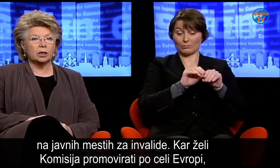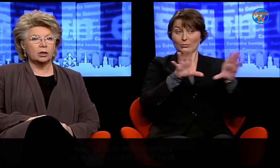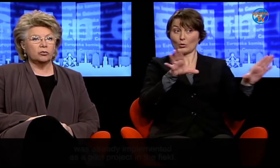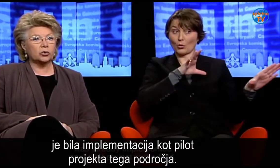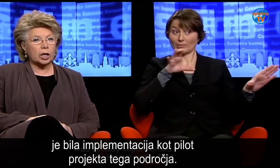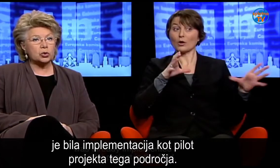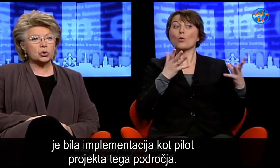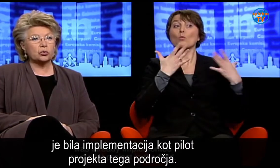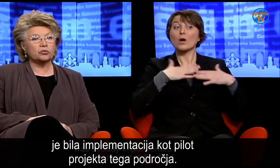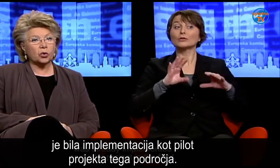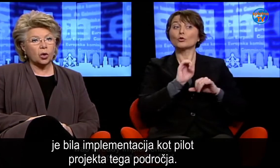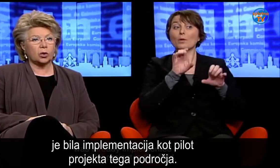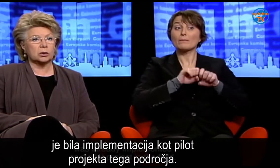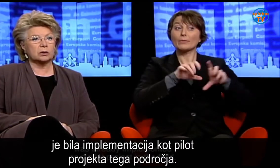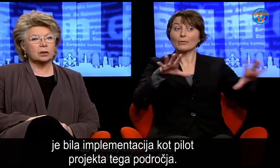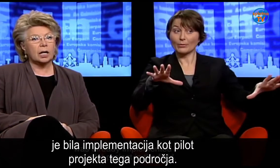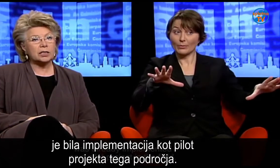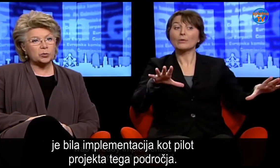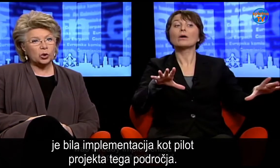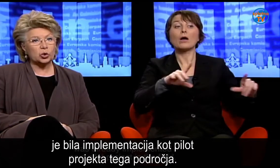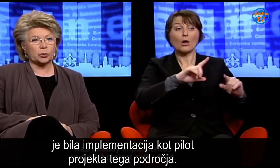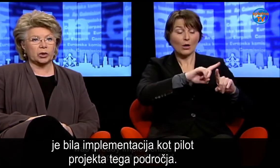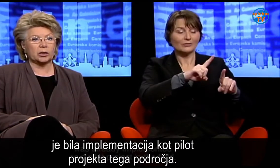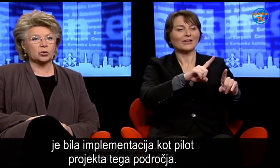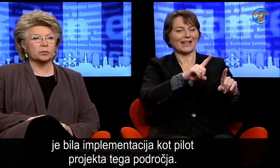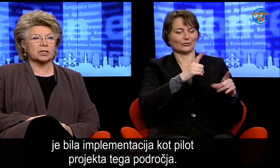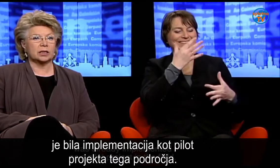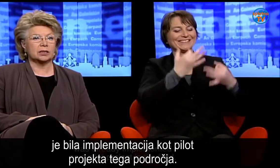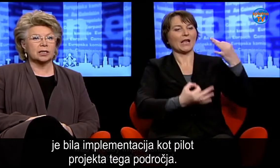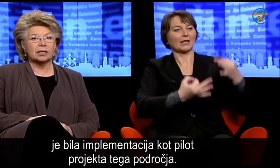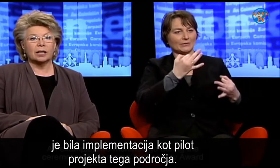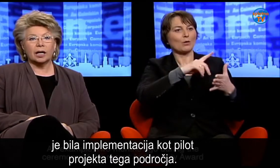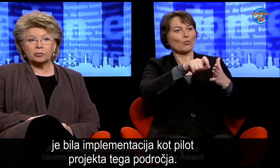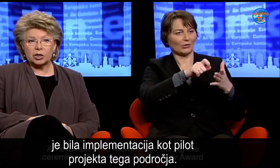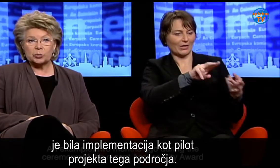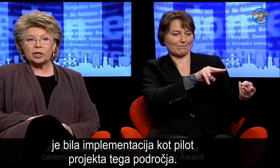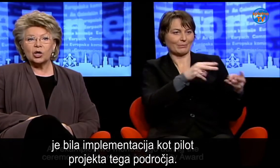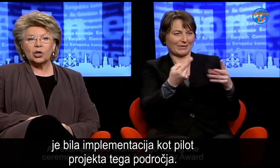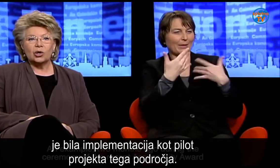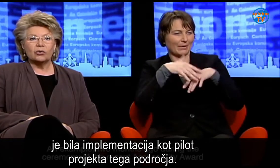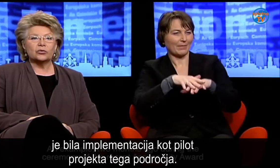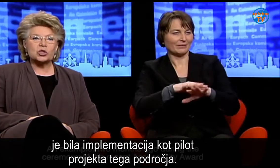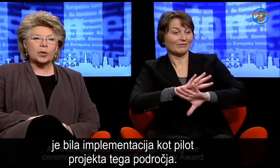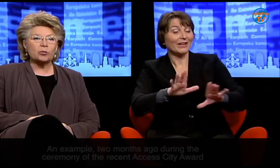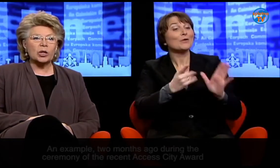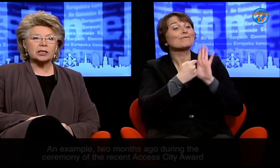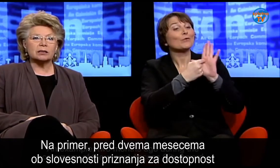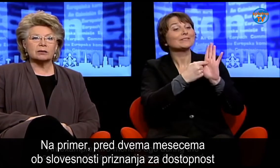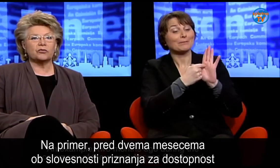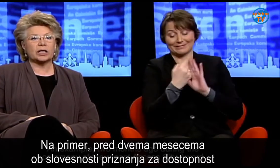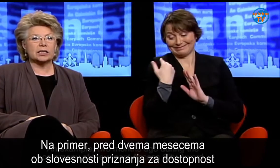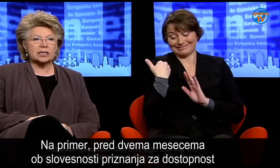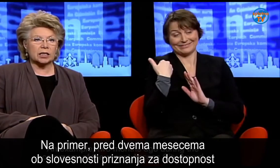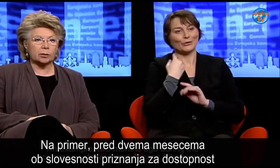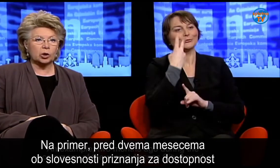will, wurde auch schon vor Ort als Pilotprojekt umgesetzt. Ein Beispiel: Vor 2